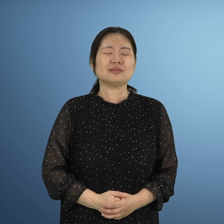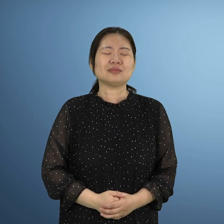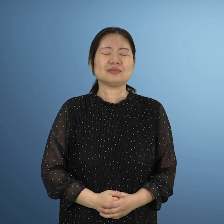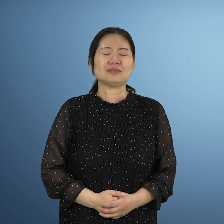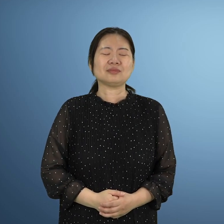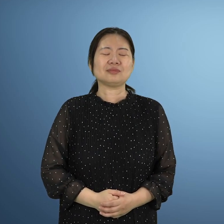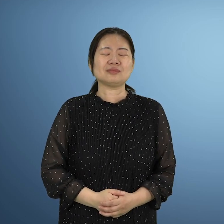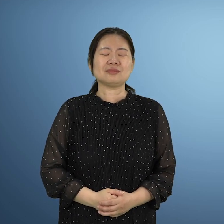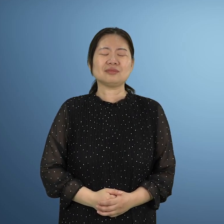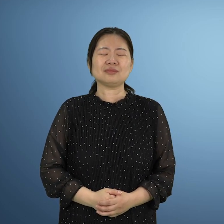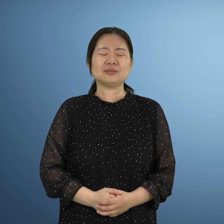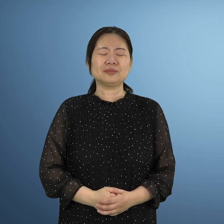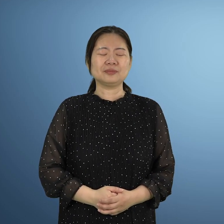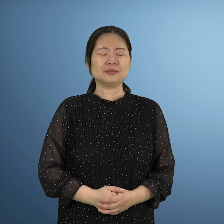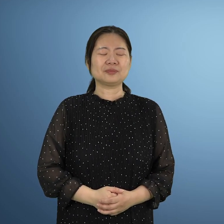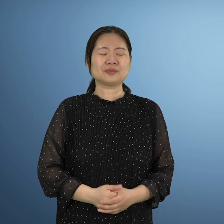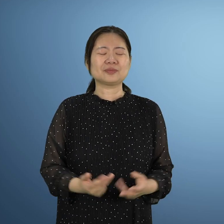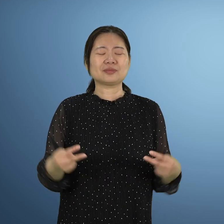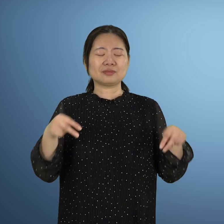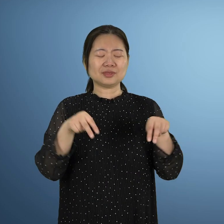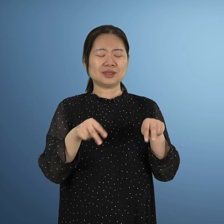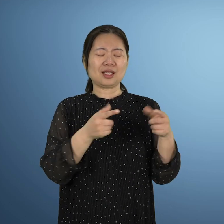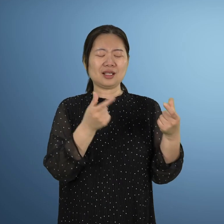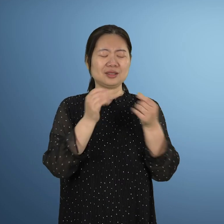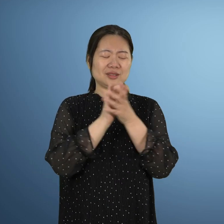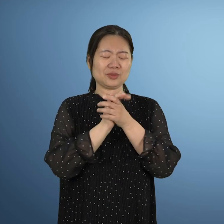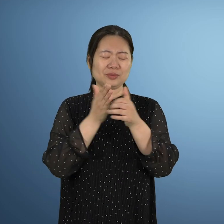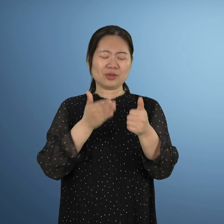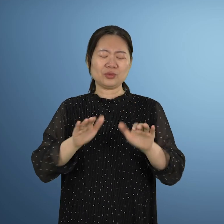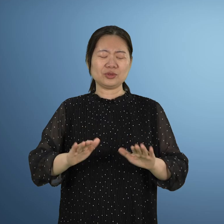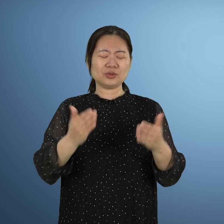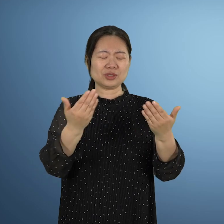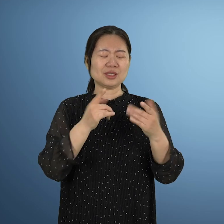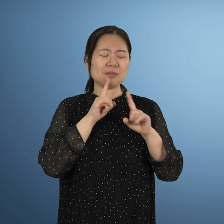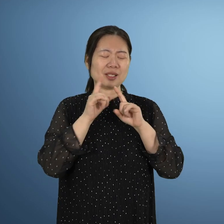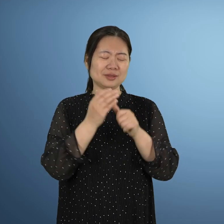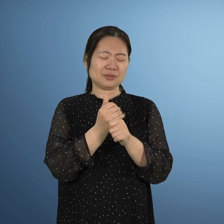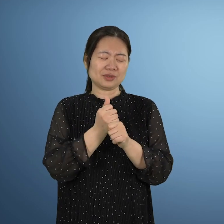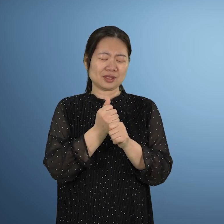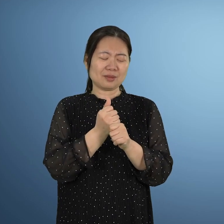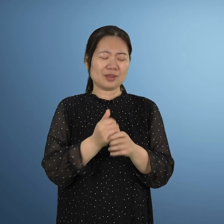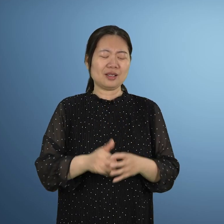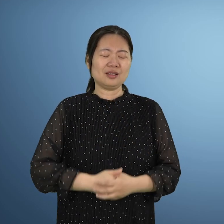우리 한번 서신 채로 기도합시다. 오늘 주신 말씀 붙들고